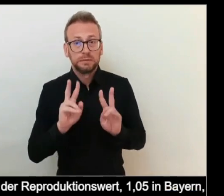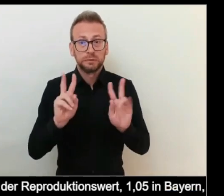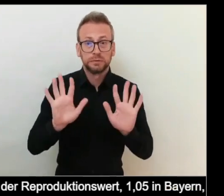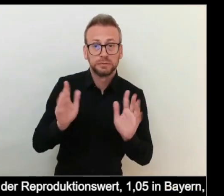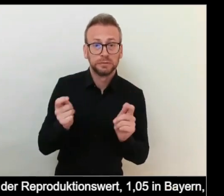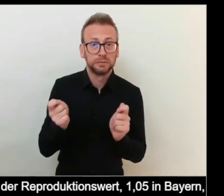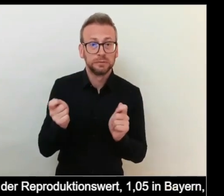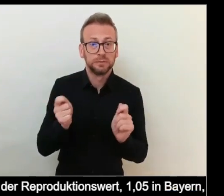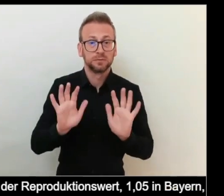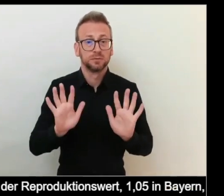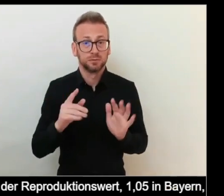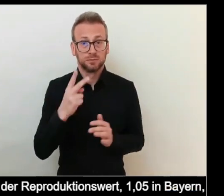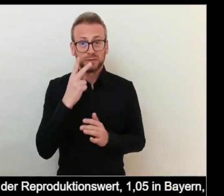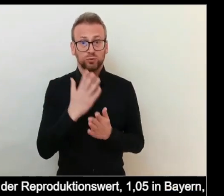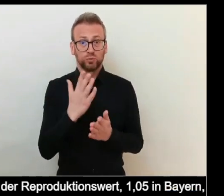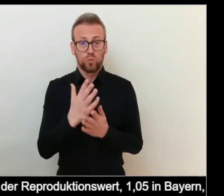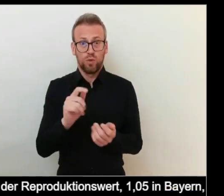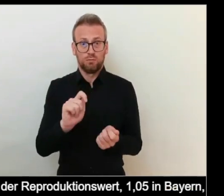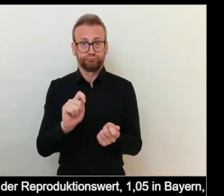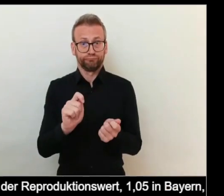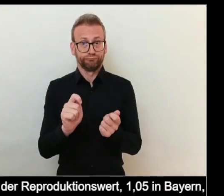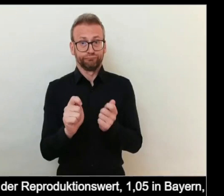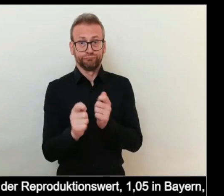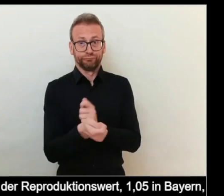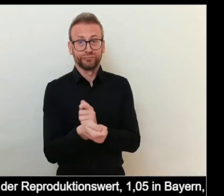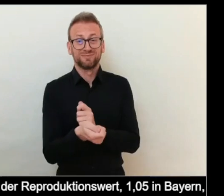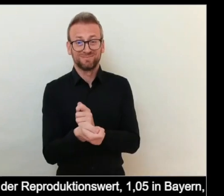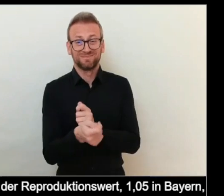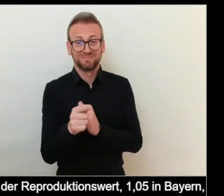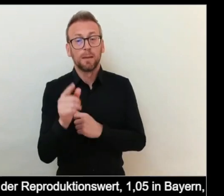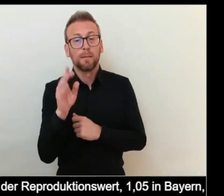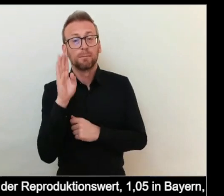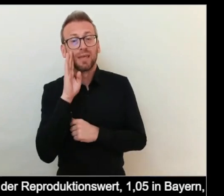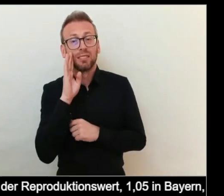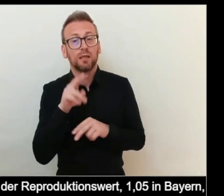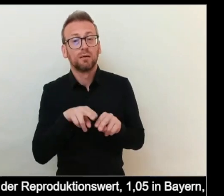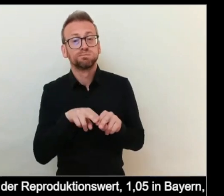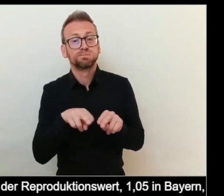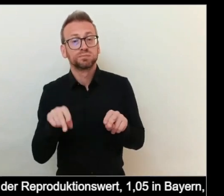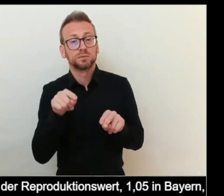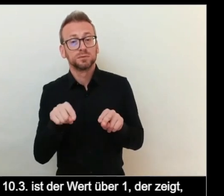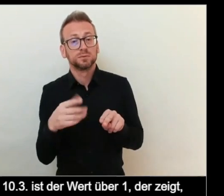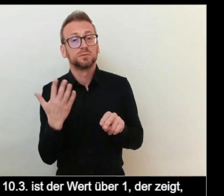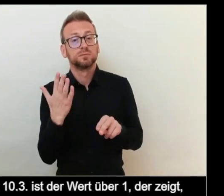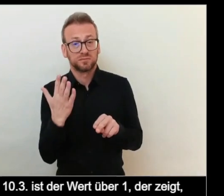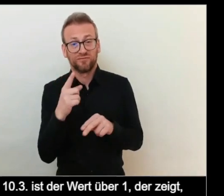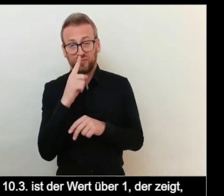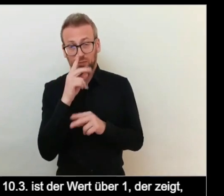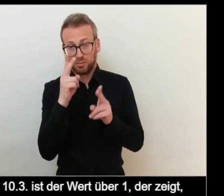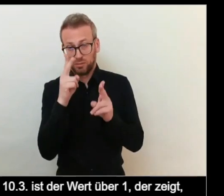Schülern ist natürlich der Anstieg einfach aus den Faschingsferien mitgebracht, wird der Kultusminister sicher auch was dazu dann noch